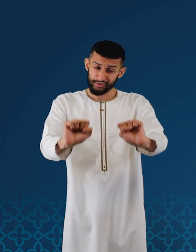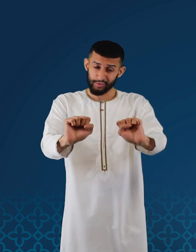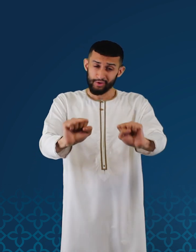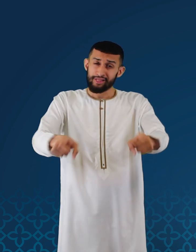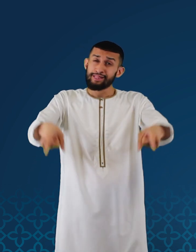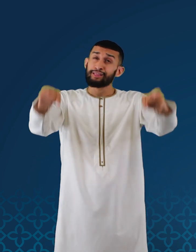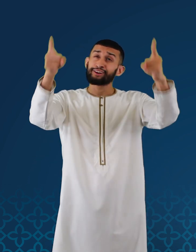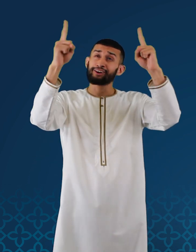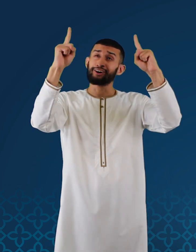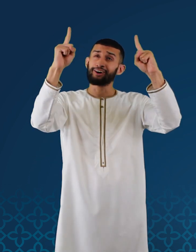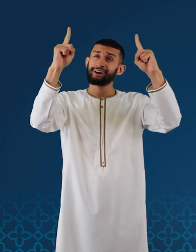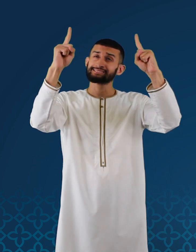ربك راضية